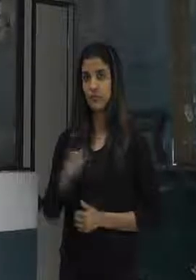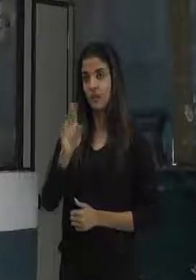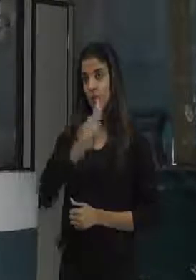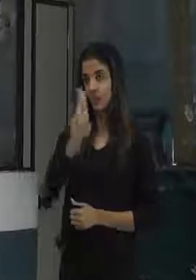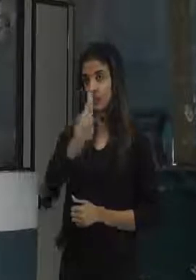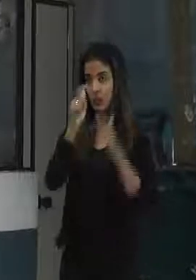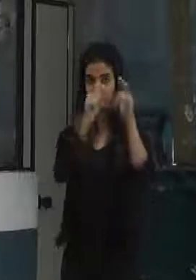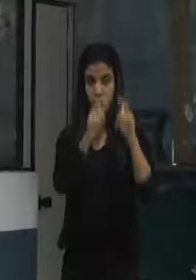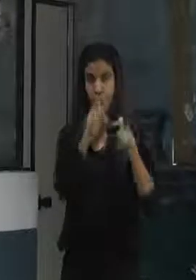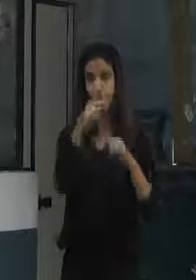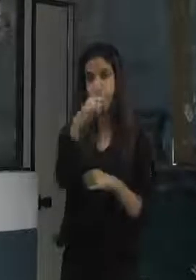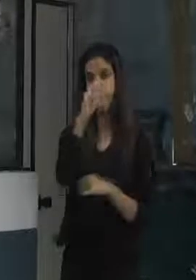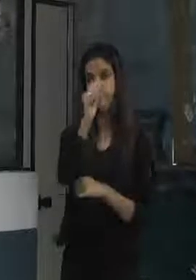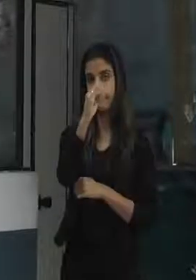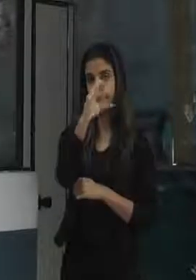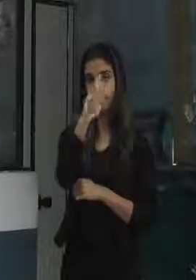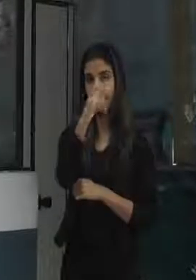na rua